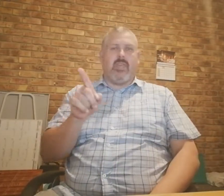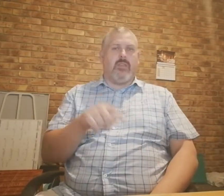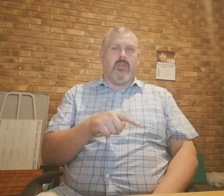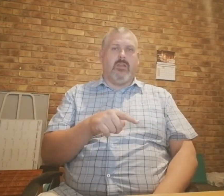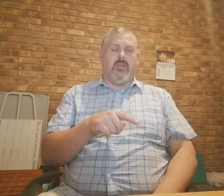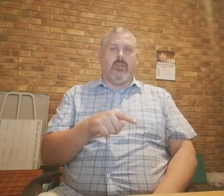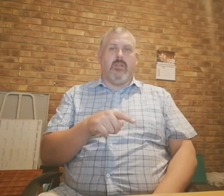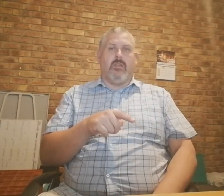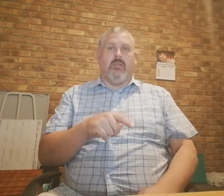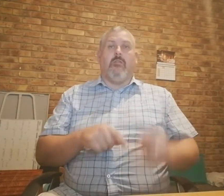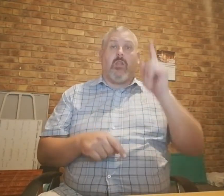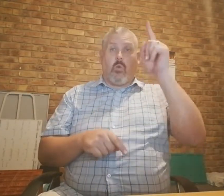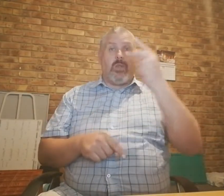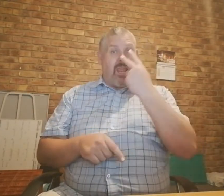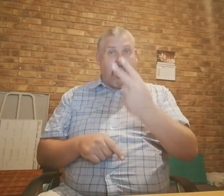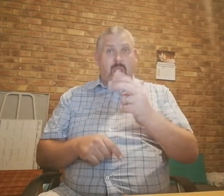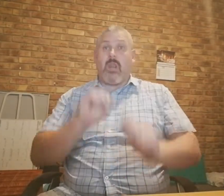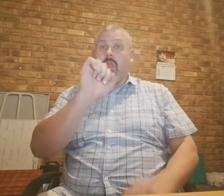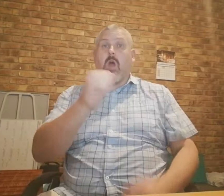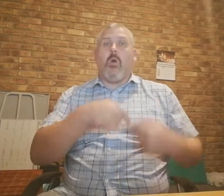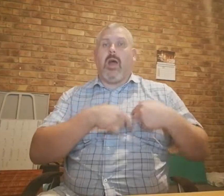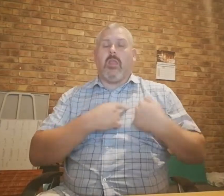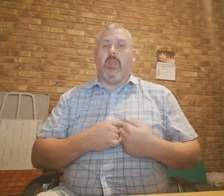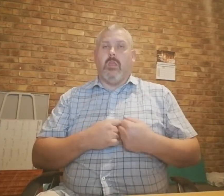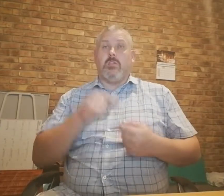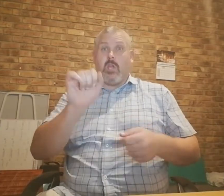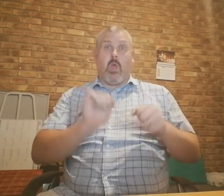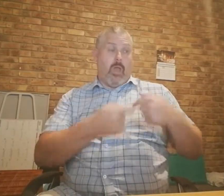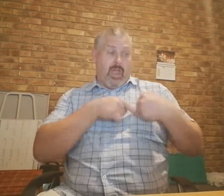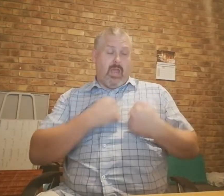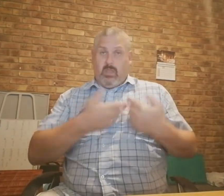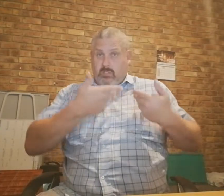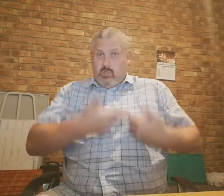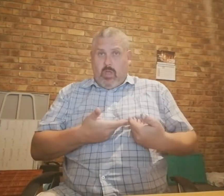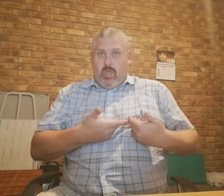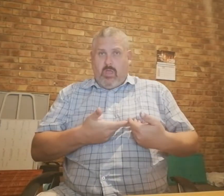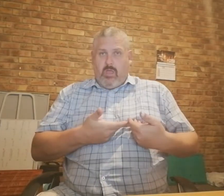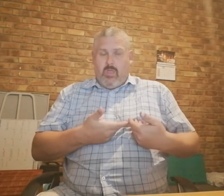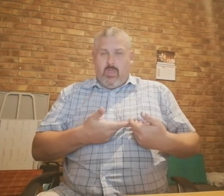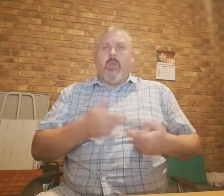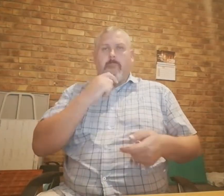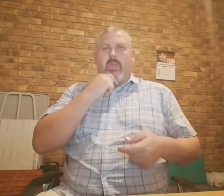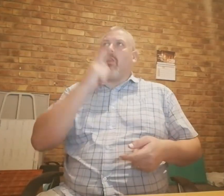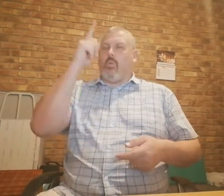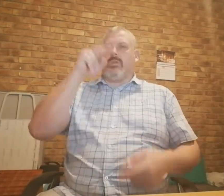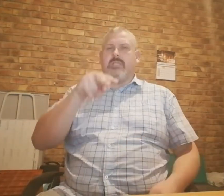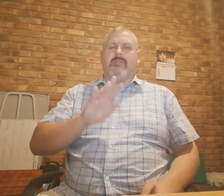respecteerd. Want God kyk na jou hart. Jy jou hart so teken God sien.